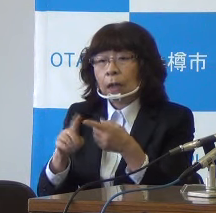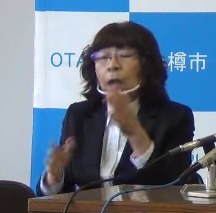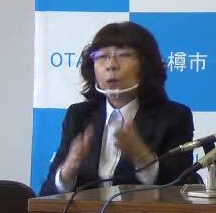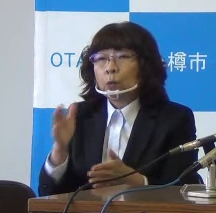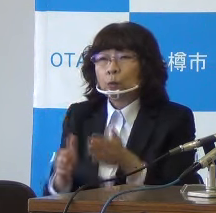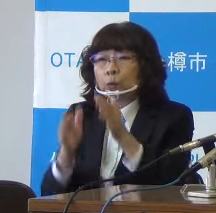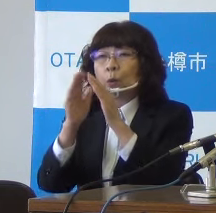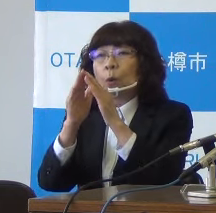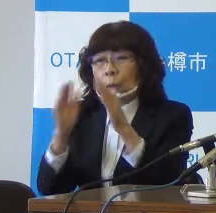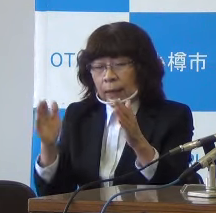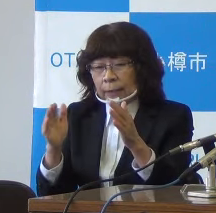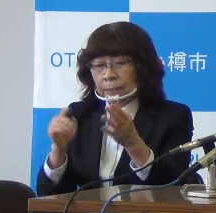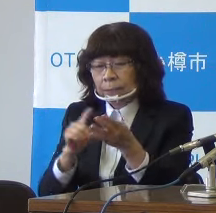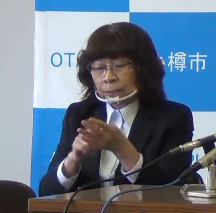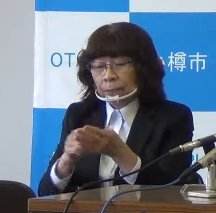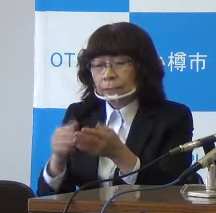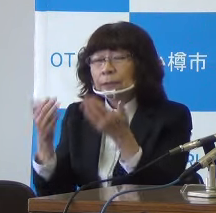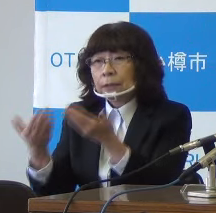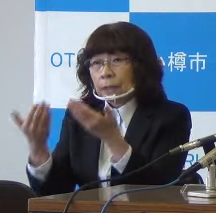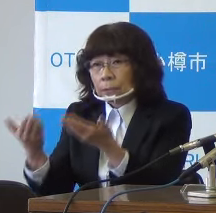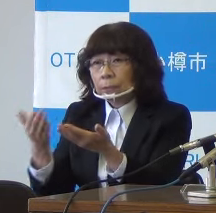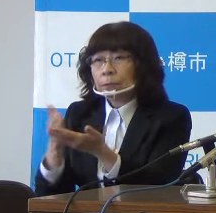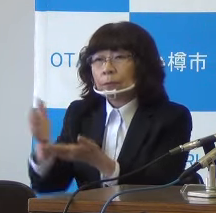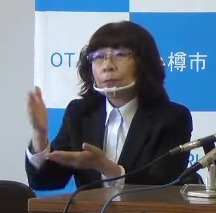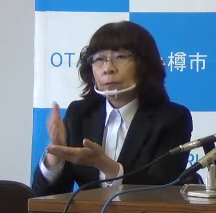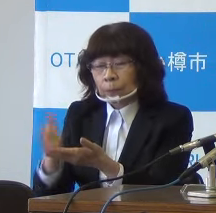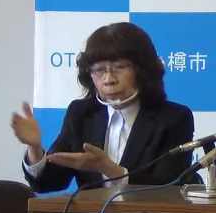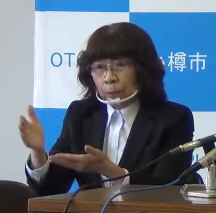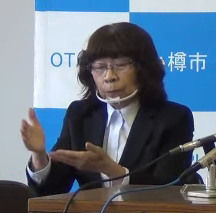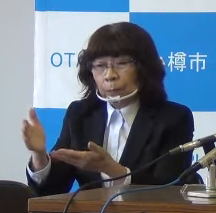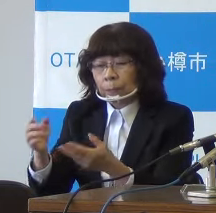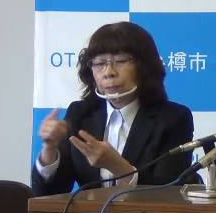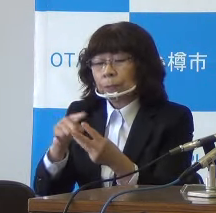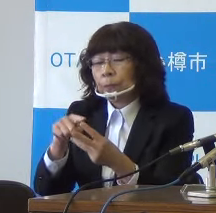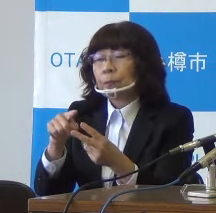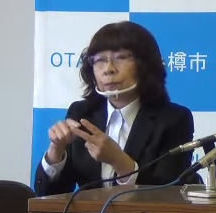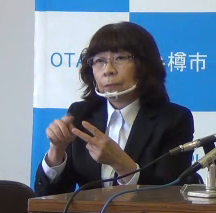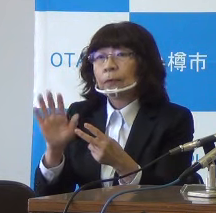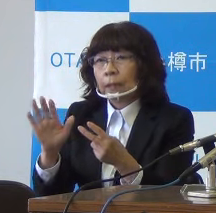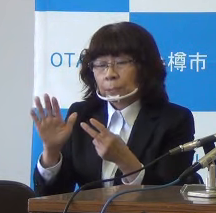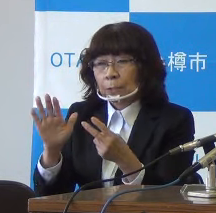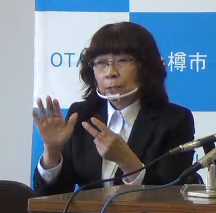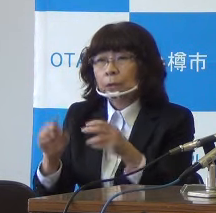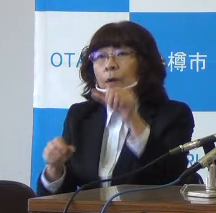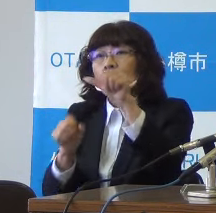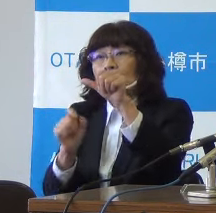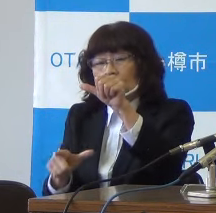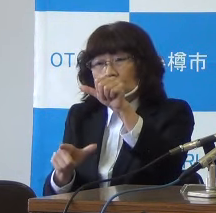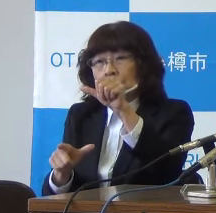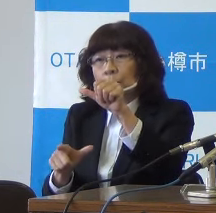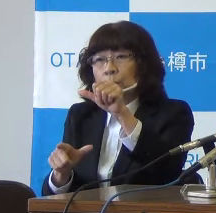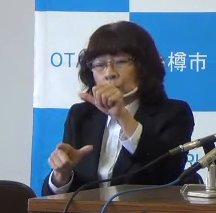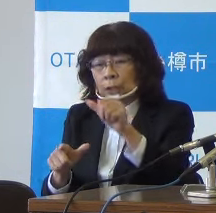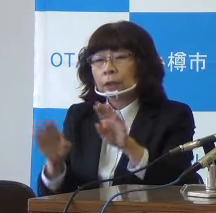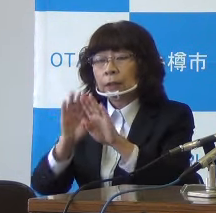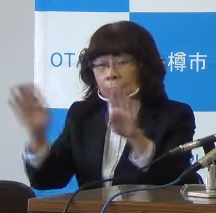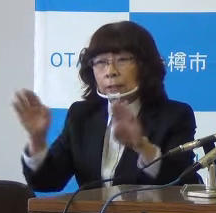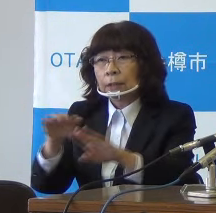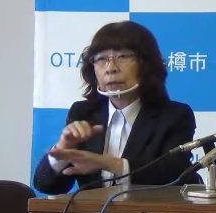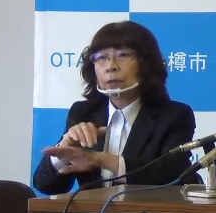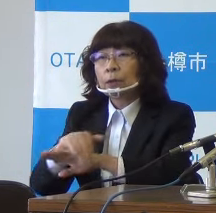運動会、修学旅行などでありますが、5月に開